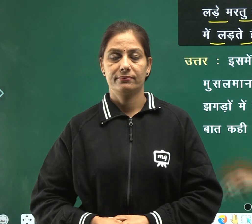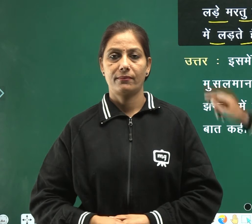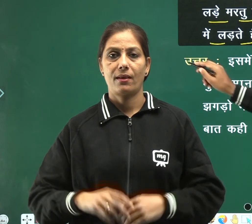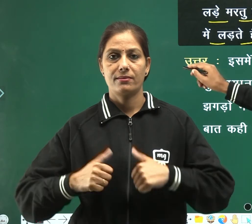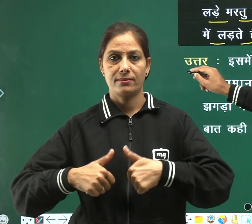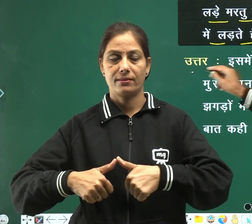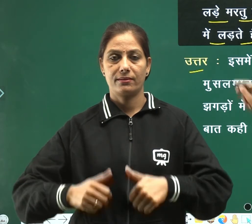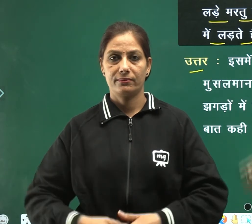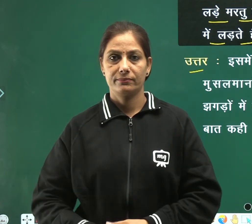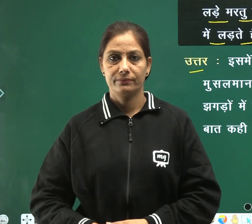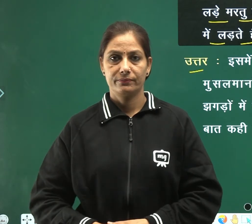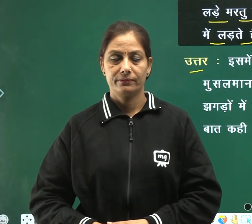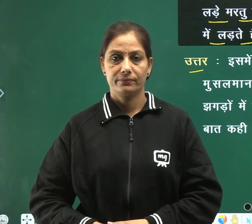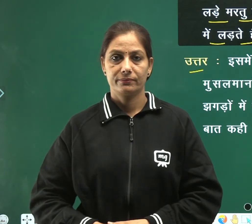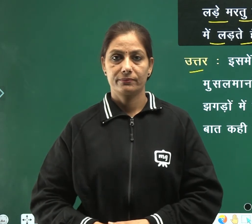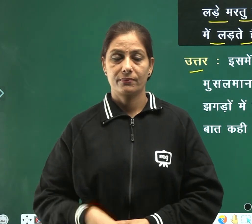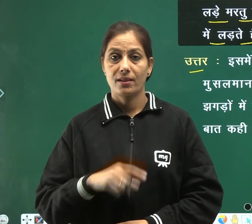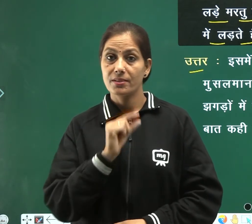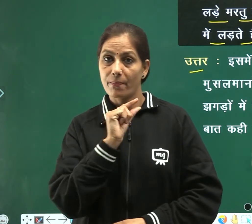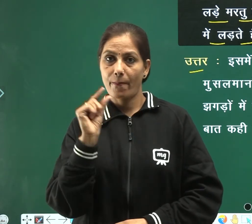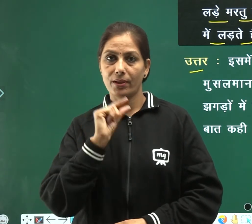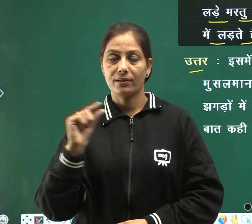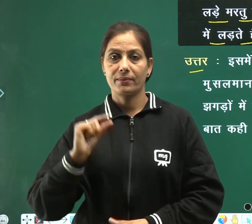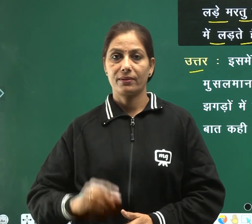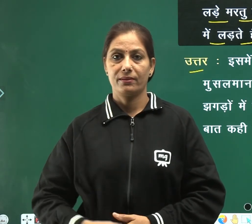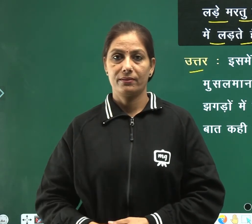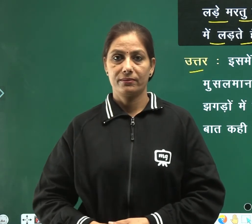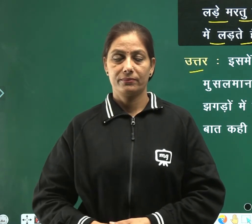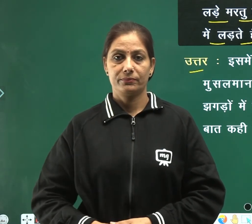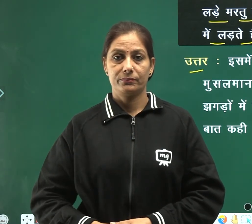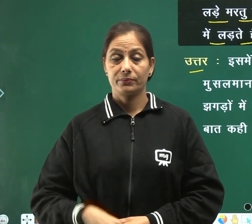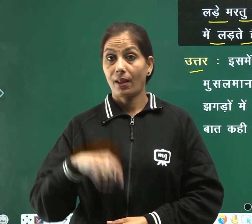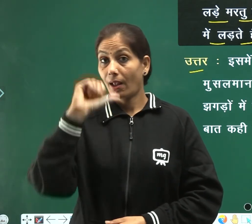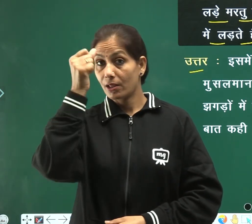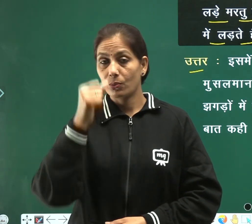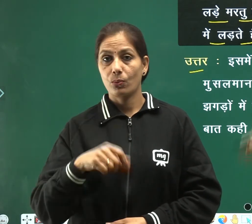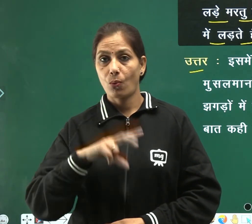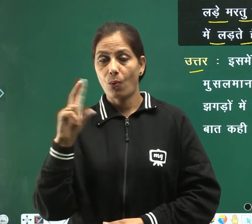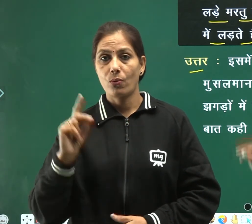उत्तर है, इस पंक्ति में हिंदुओं और